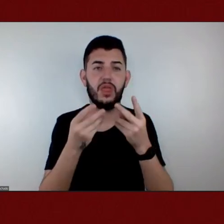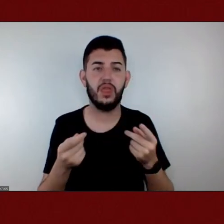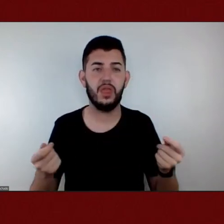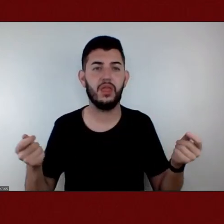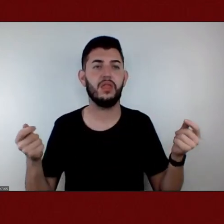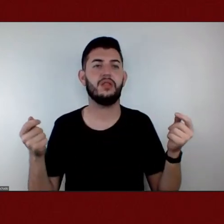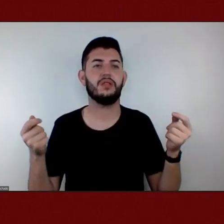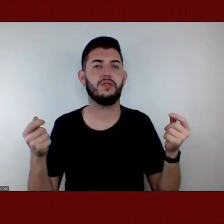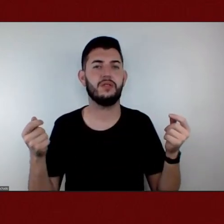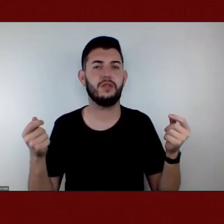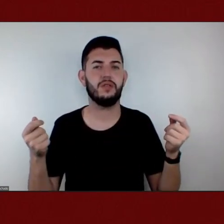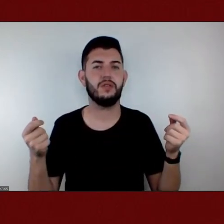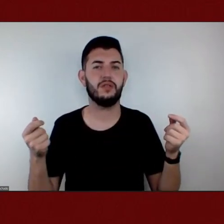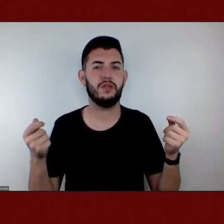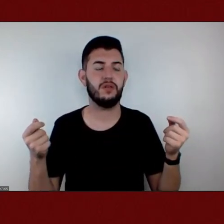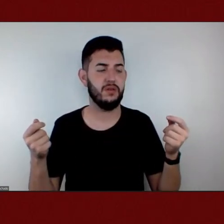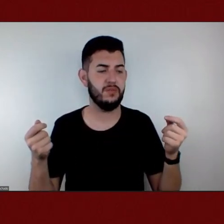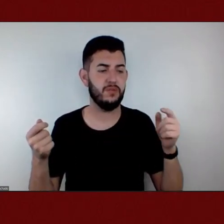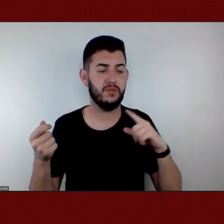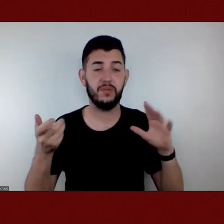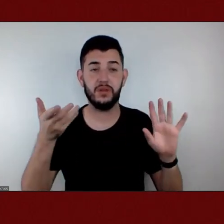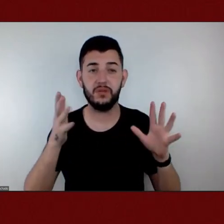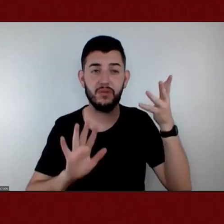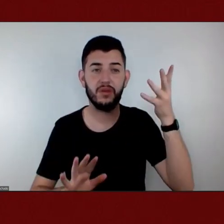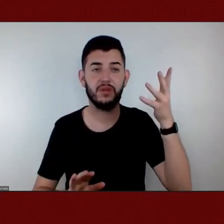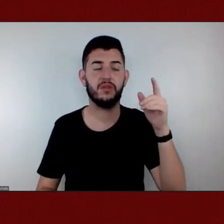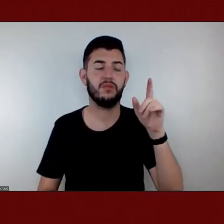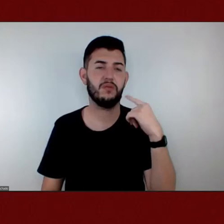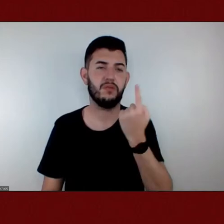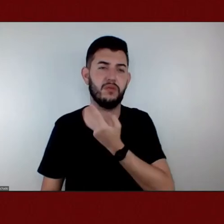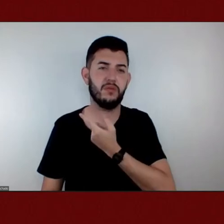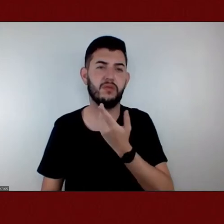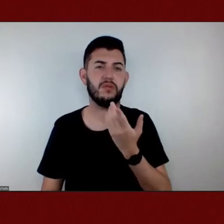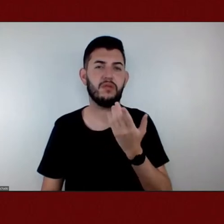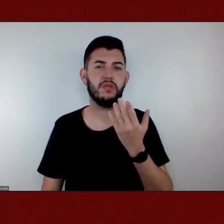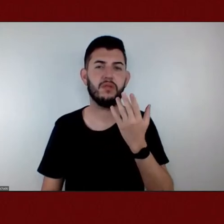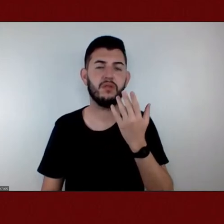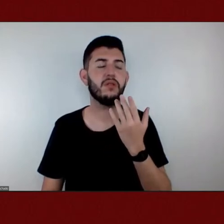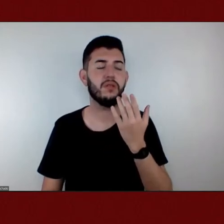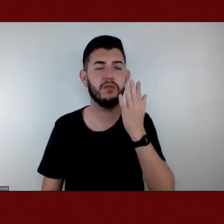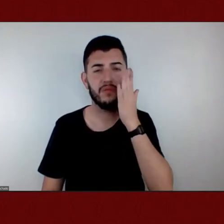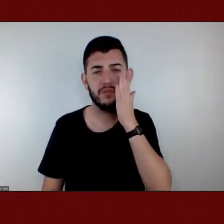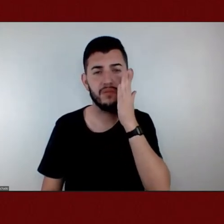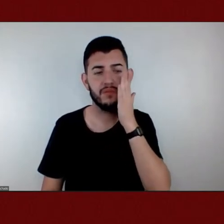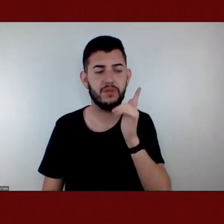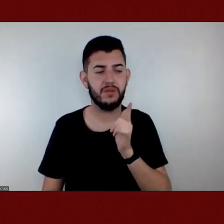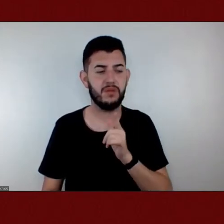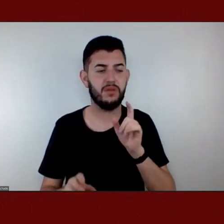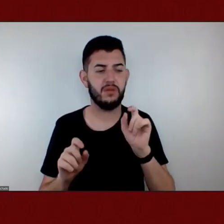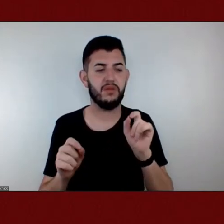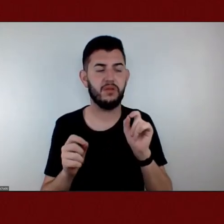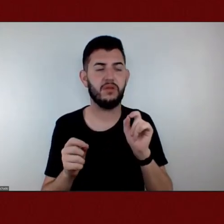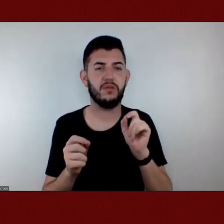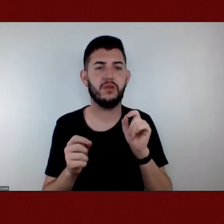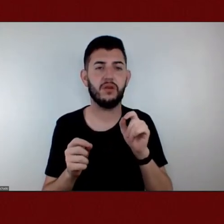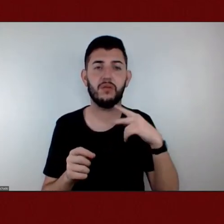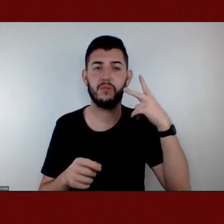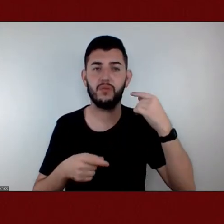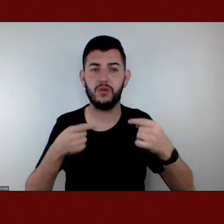pela diáspora que necessariamente se fez das várias correntes políticos e ideológicas que